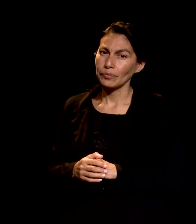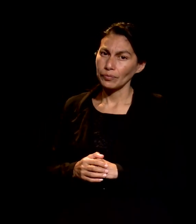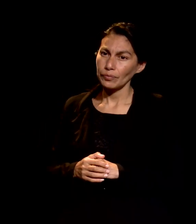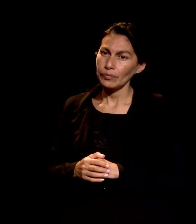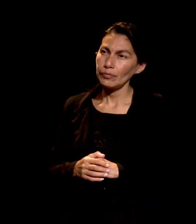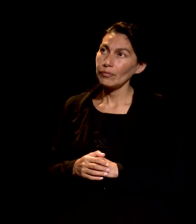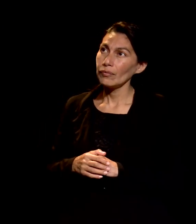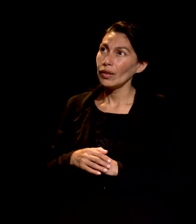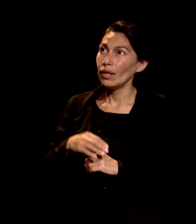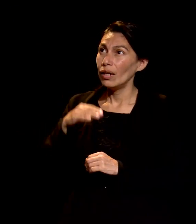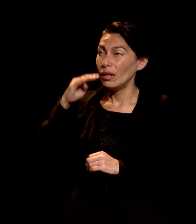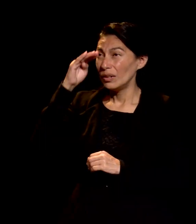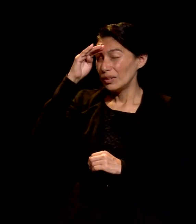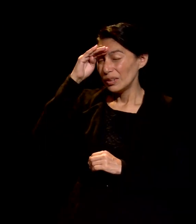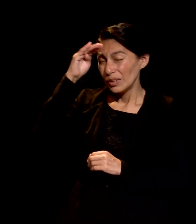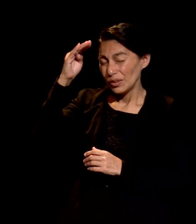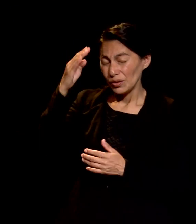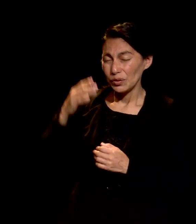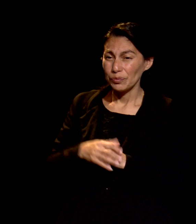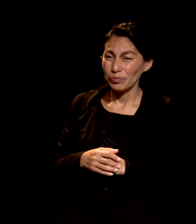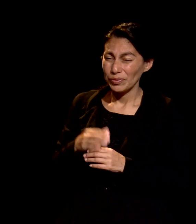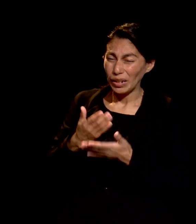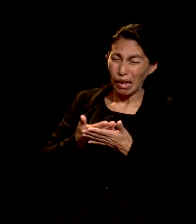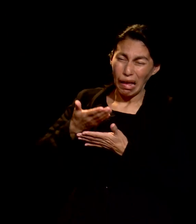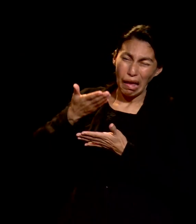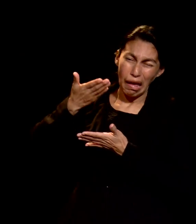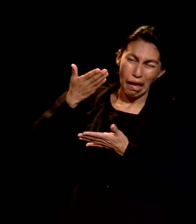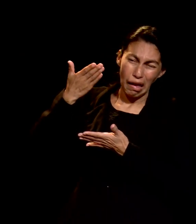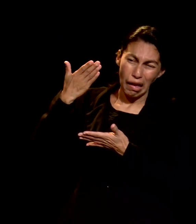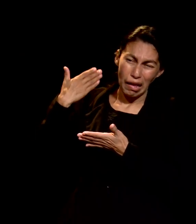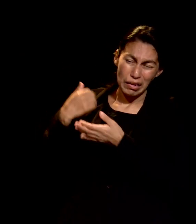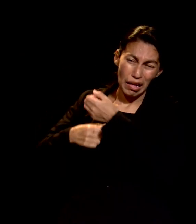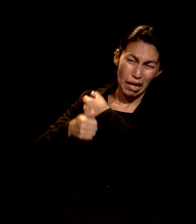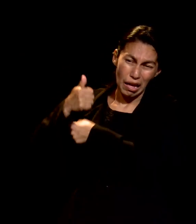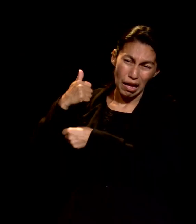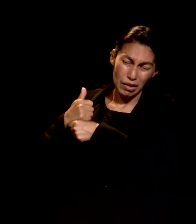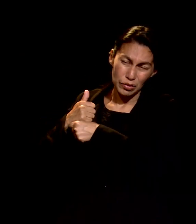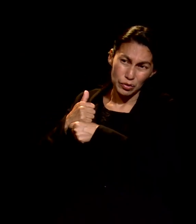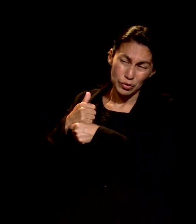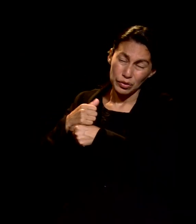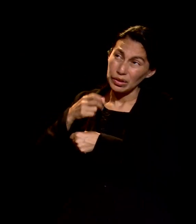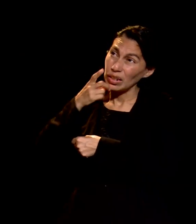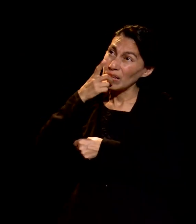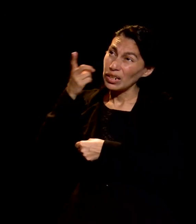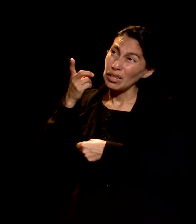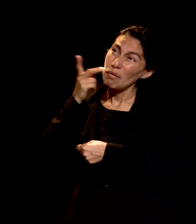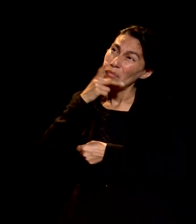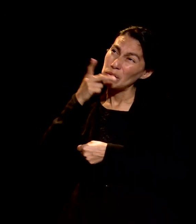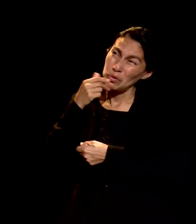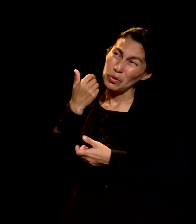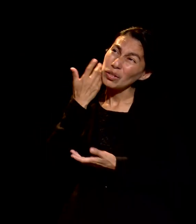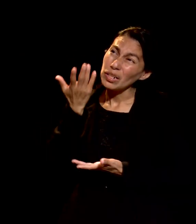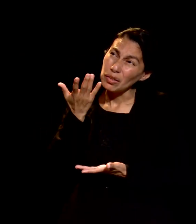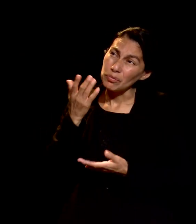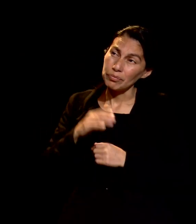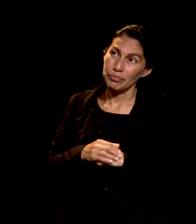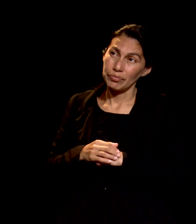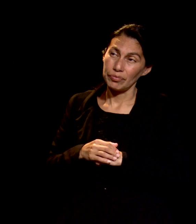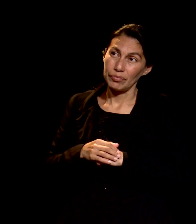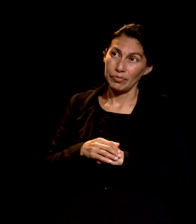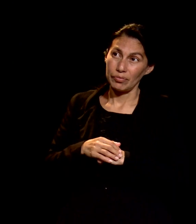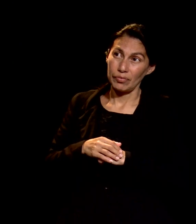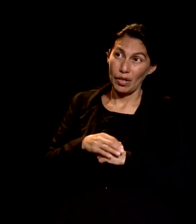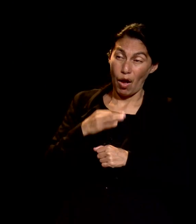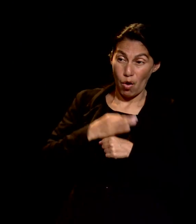Señor, está muy claro para mí lo que te dije hace muchos años, que quiero ser pastor. Pero la verdad que ya no.